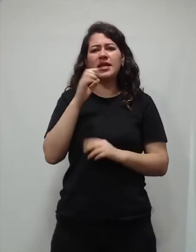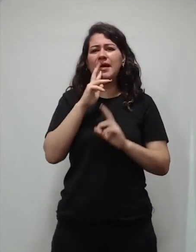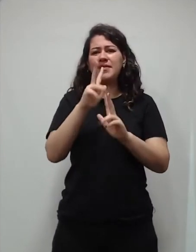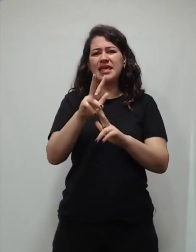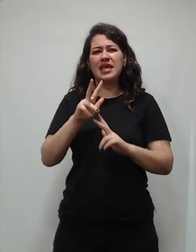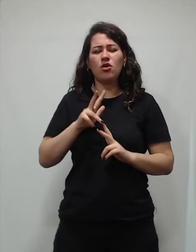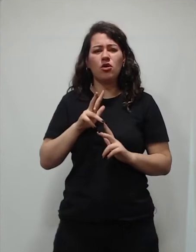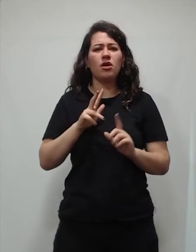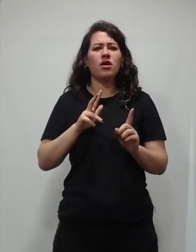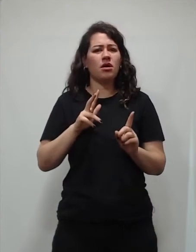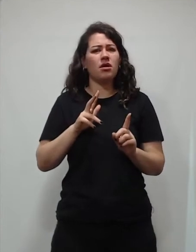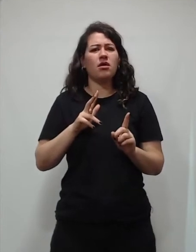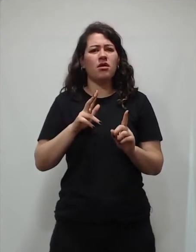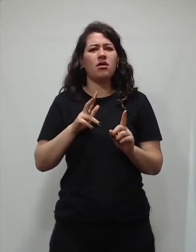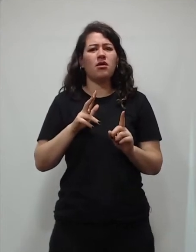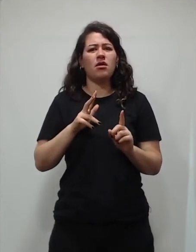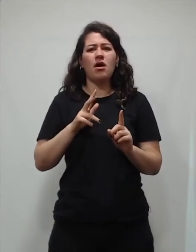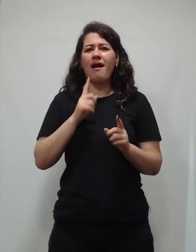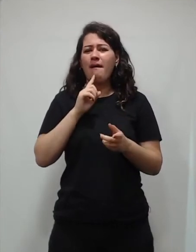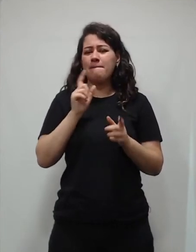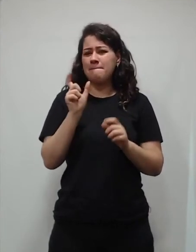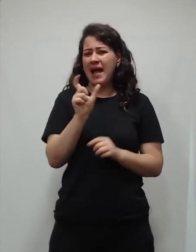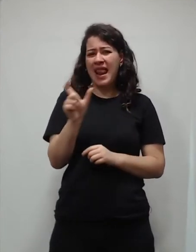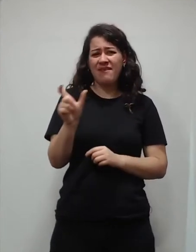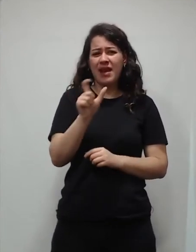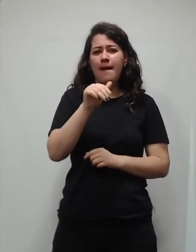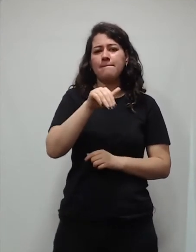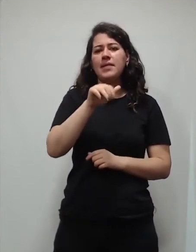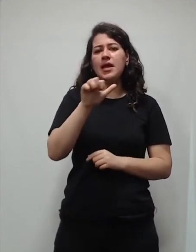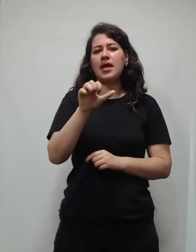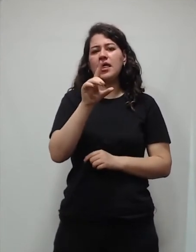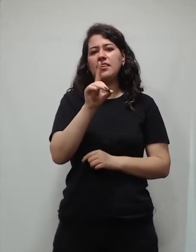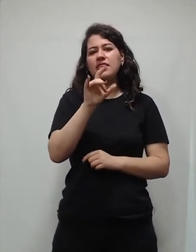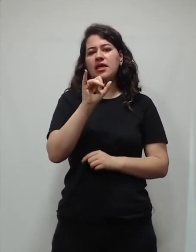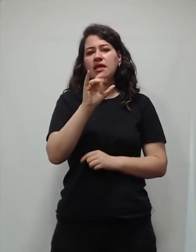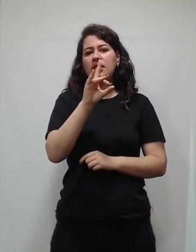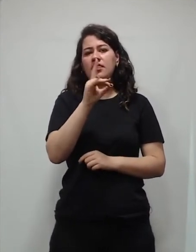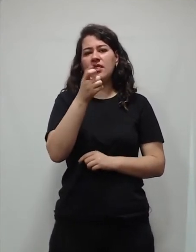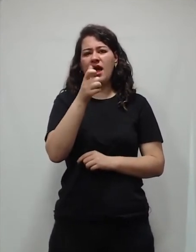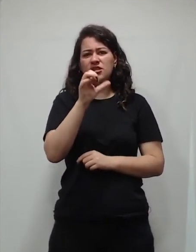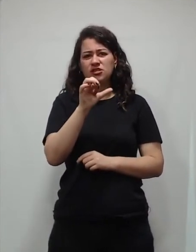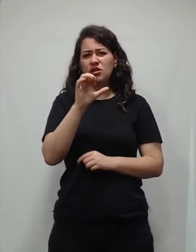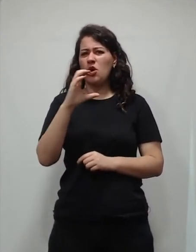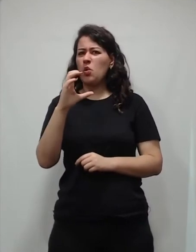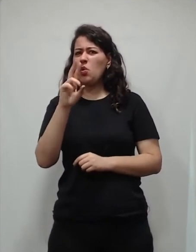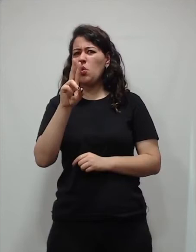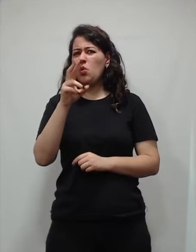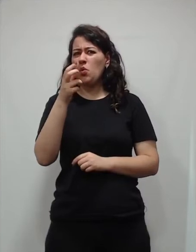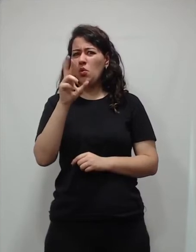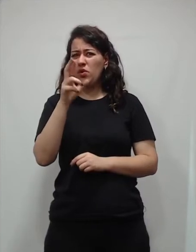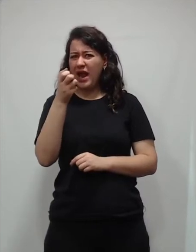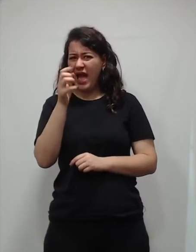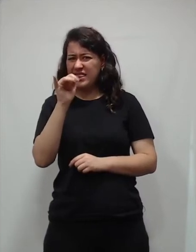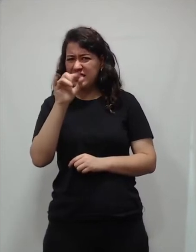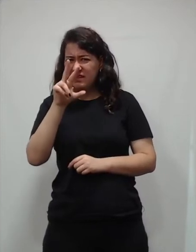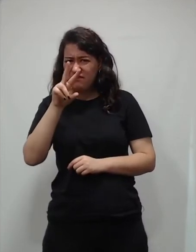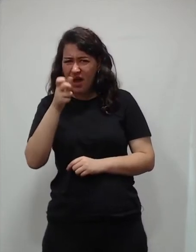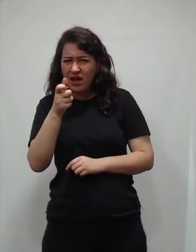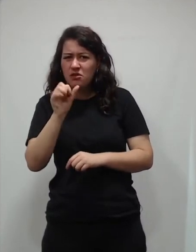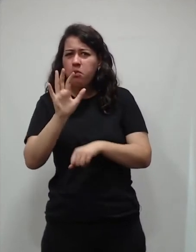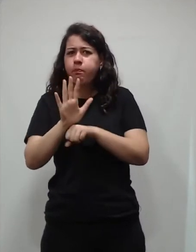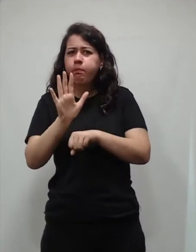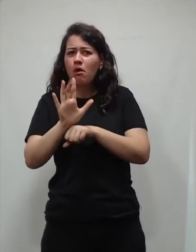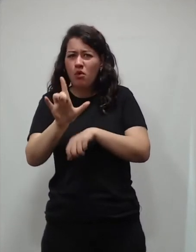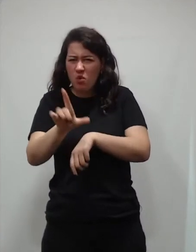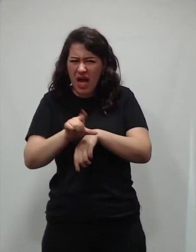cómo las medidas curativas, a quién se cura en el encierro y